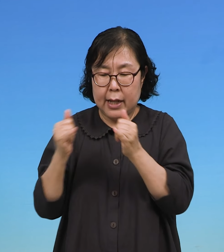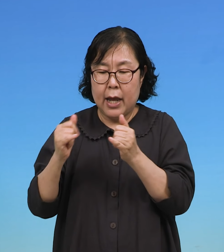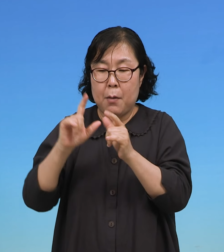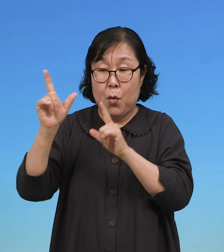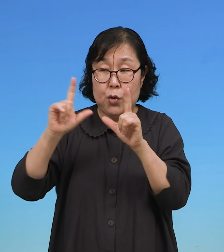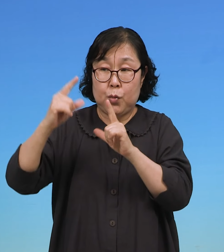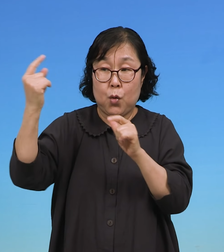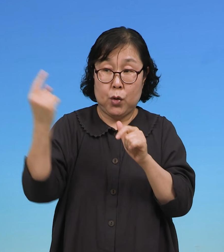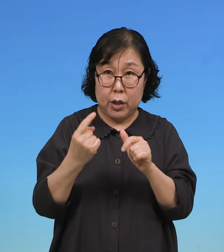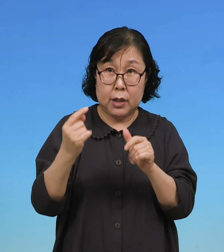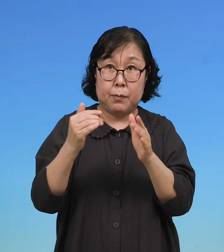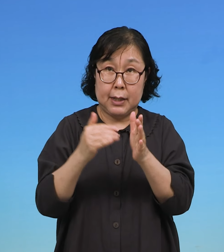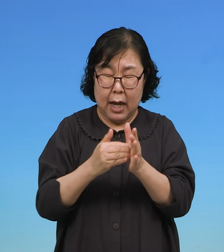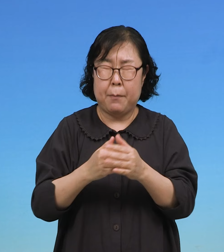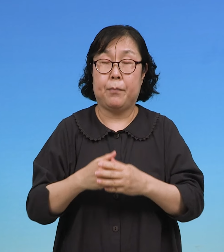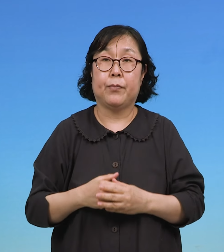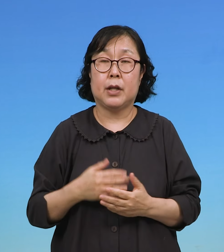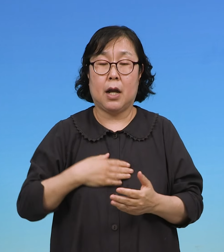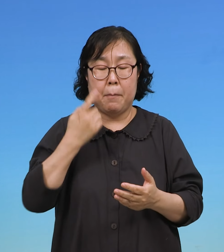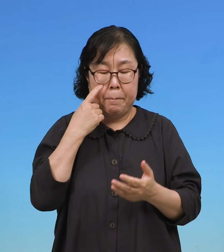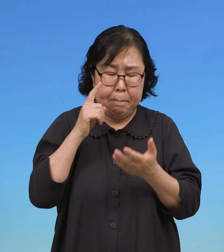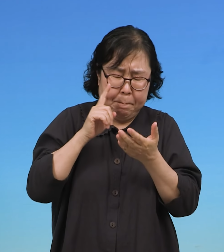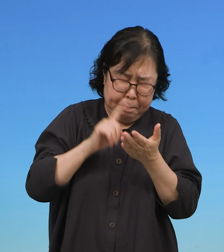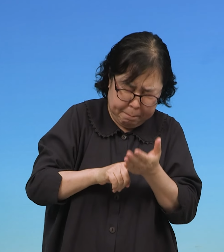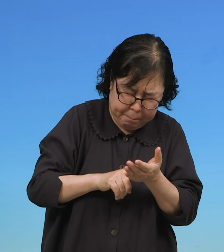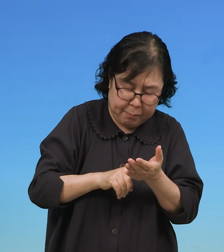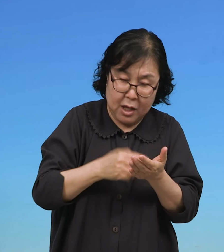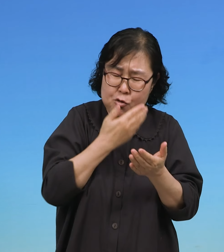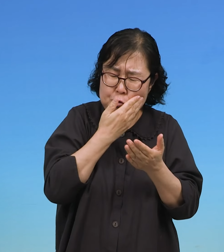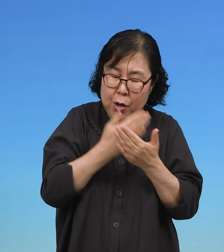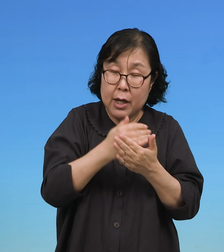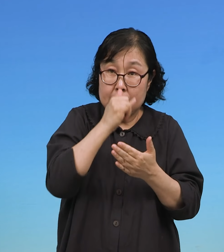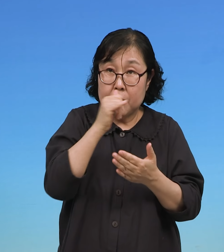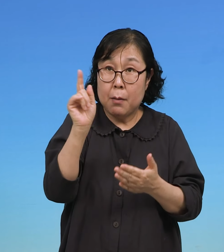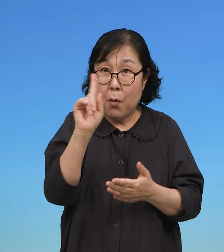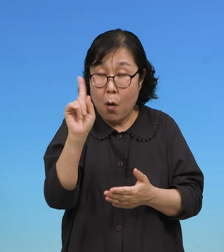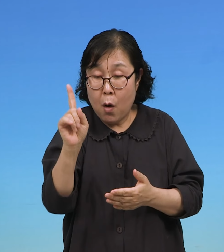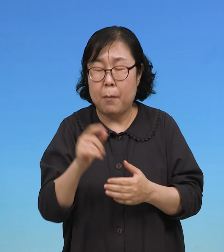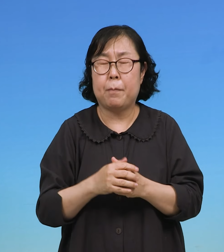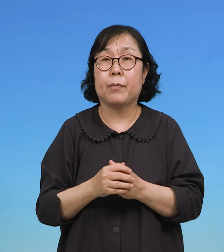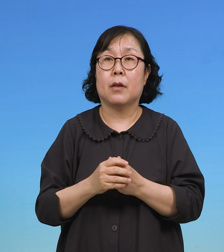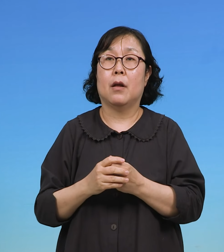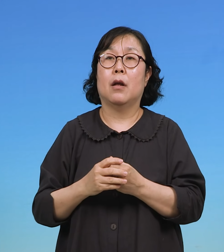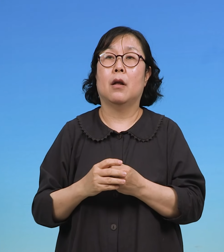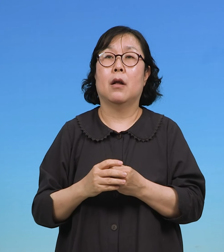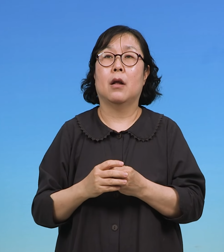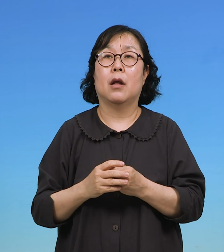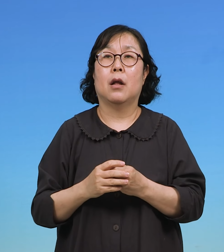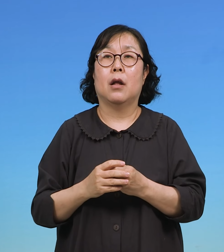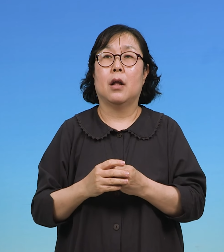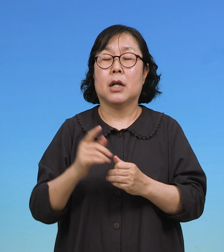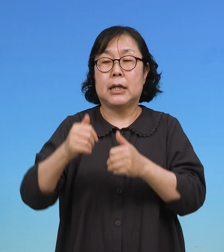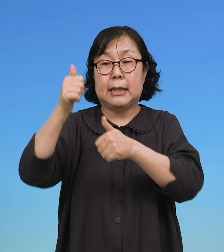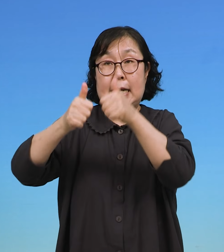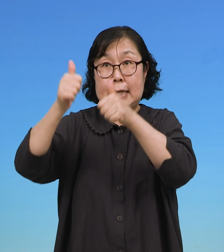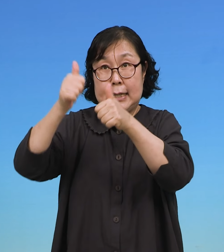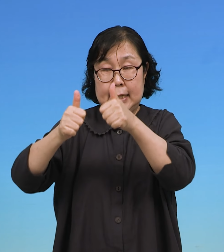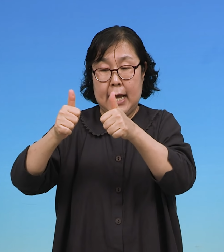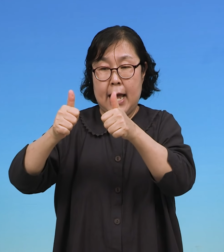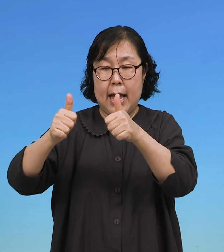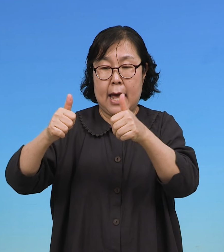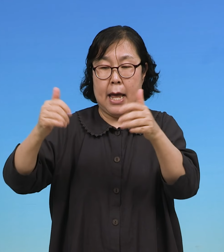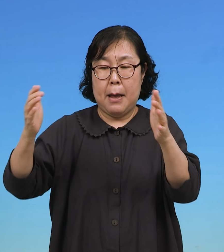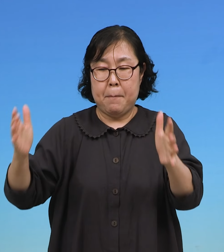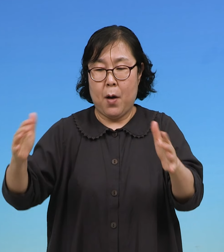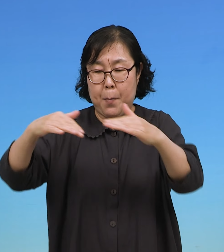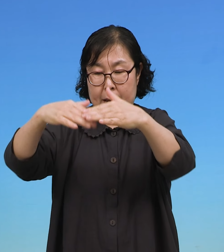오셨는데, 제가 발견한 중요한 포인트가 뭐냐, 그 테스트의 범위가요, 평범한 일상에서 일어나는